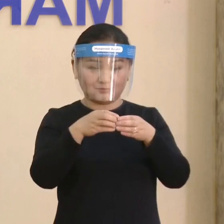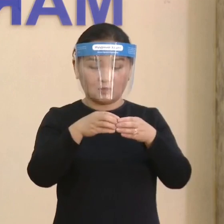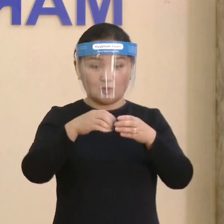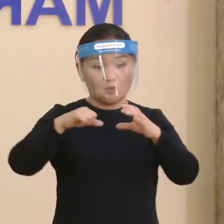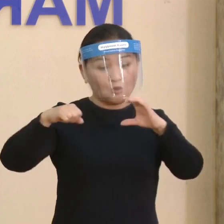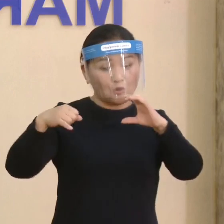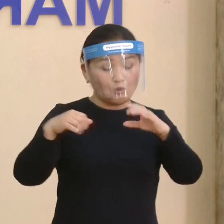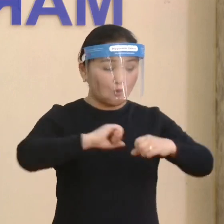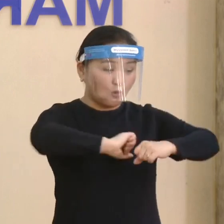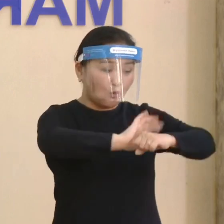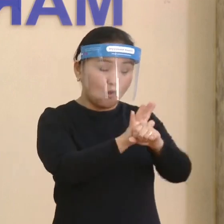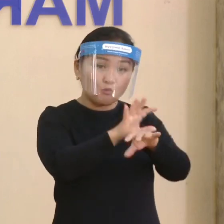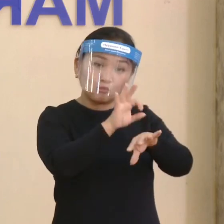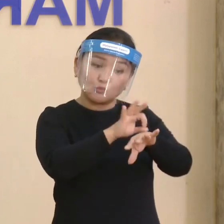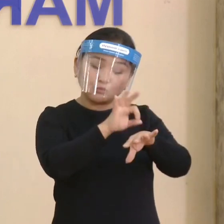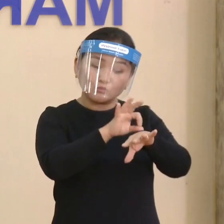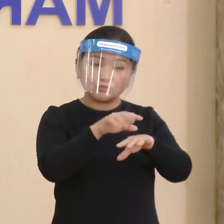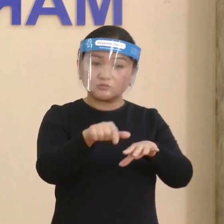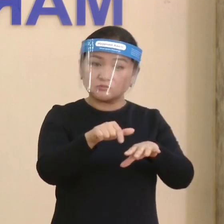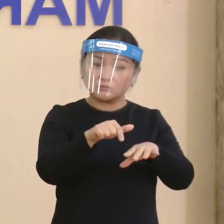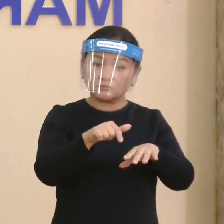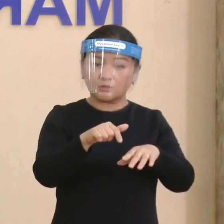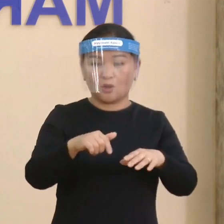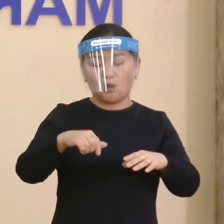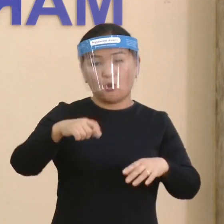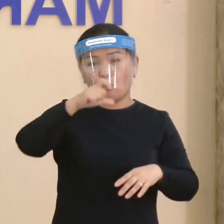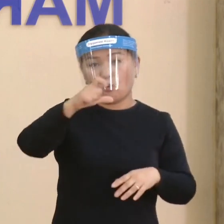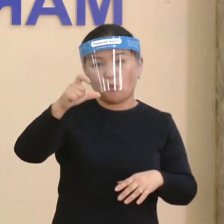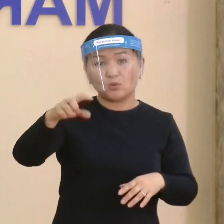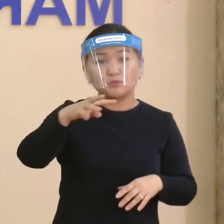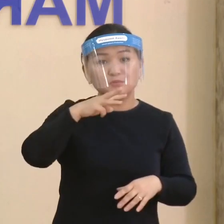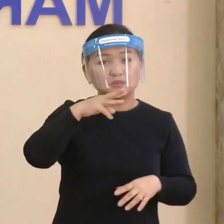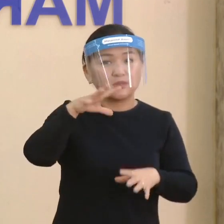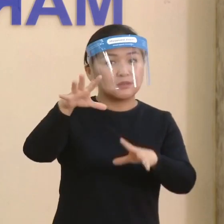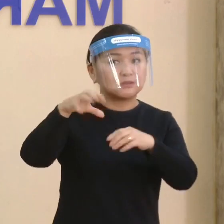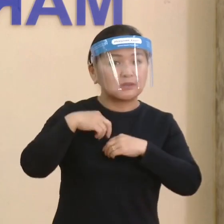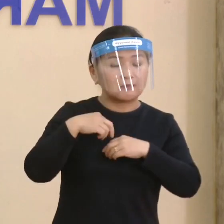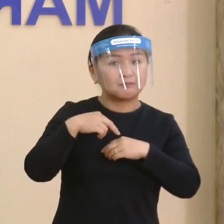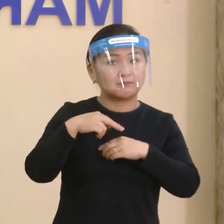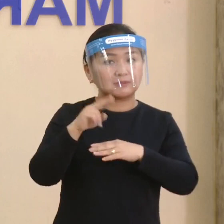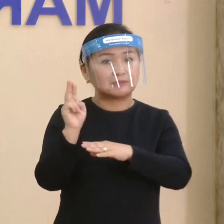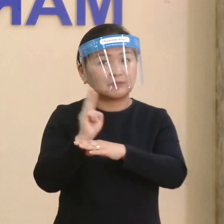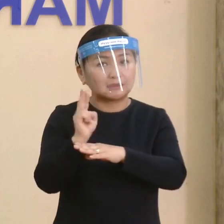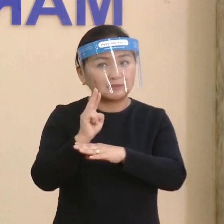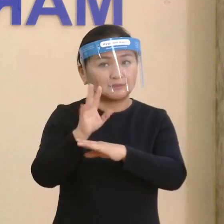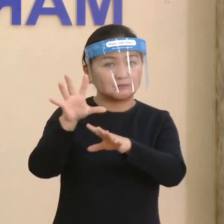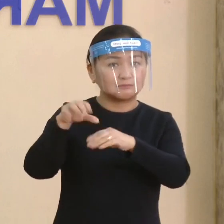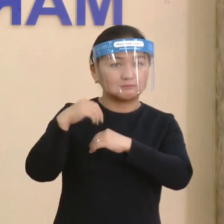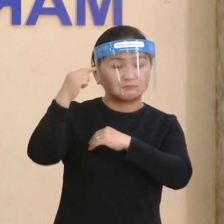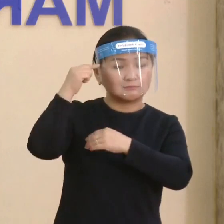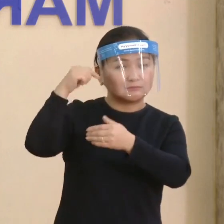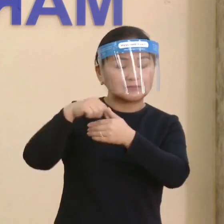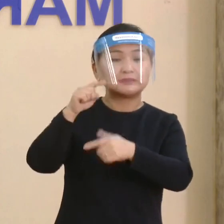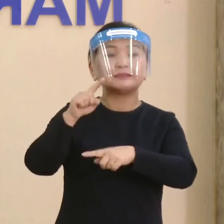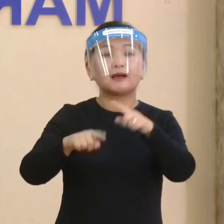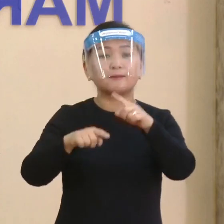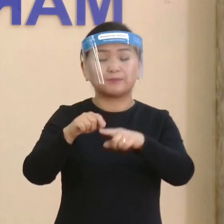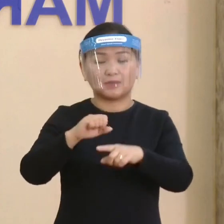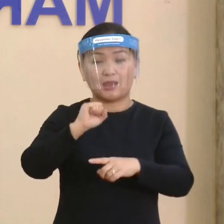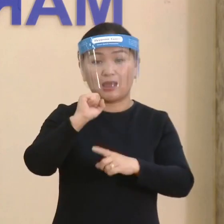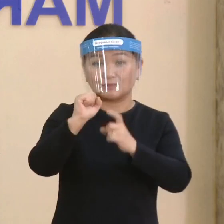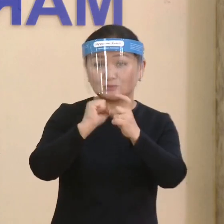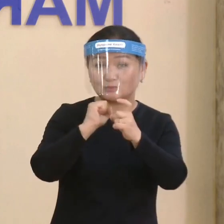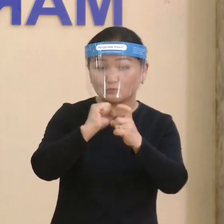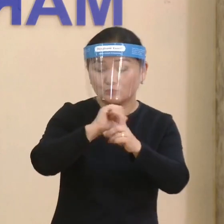үед хүмүүсийн мэдлэг, хандлага, дадал одоо ямар байгаа юм бэ гэсэн судалгаа явагдаж байгаа. Энэ бол ер нь бүх асуумж судалгаа юмнаа аваад